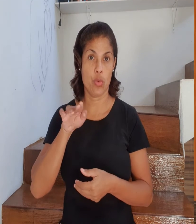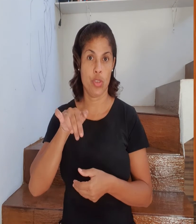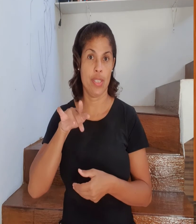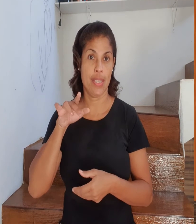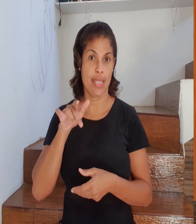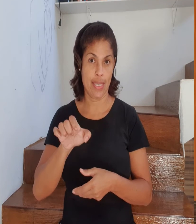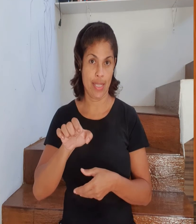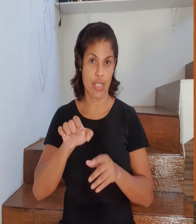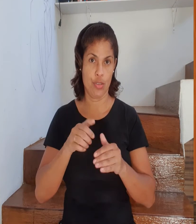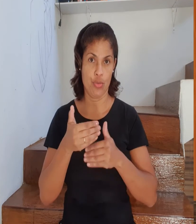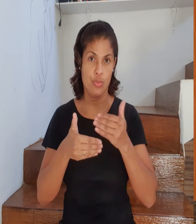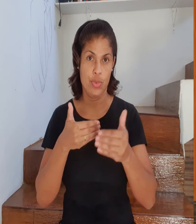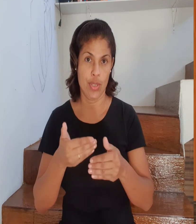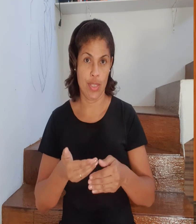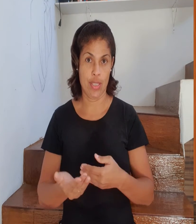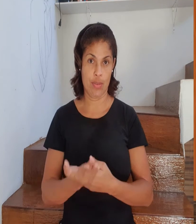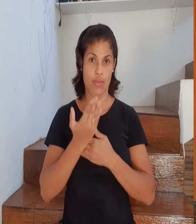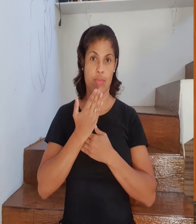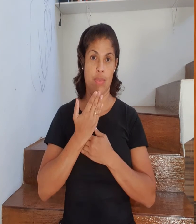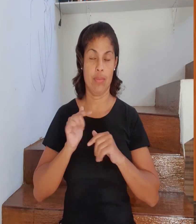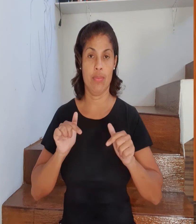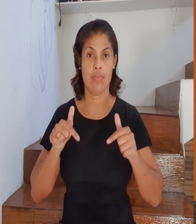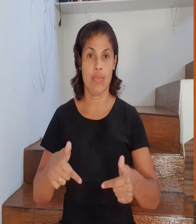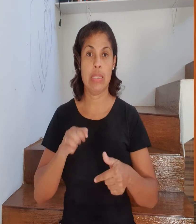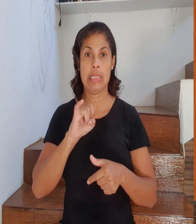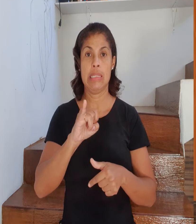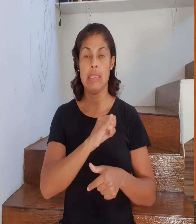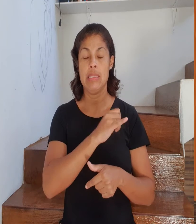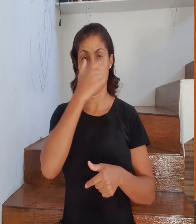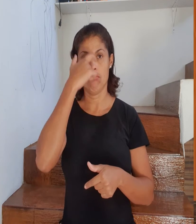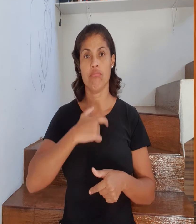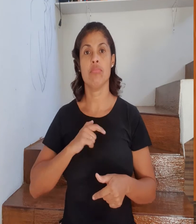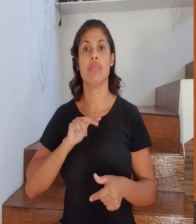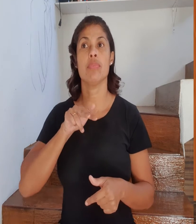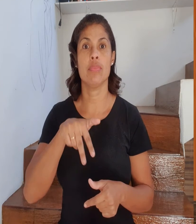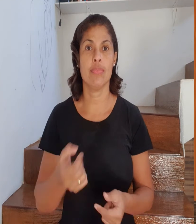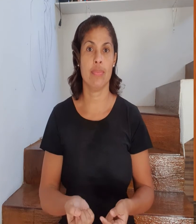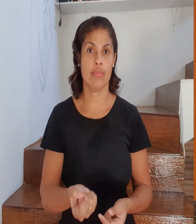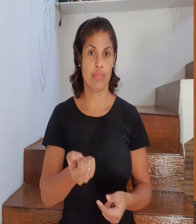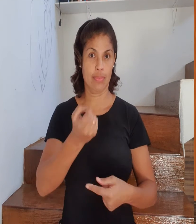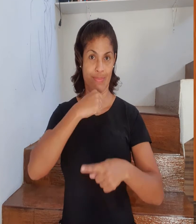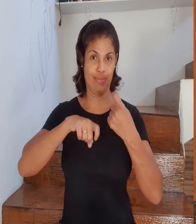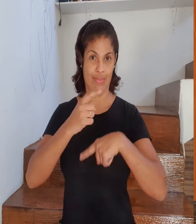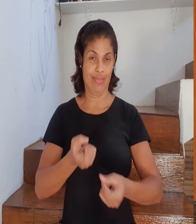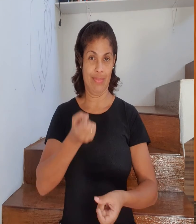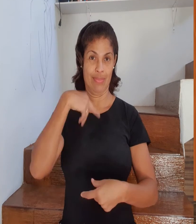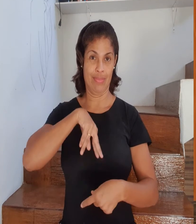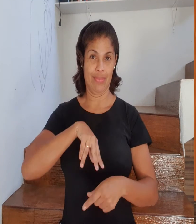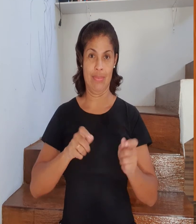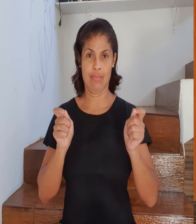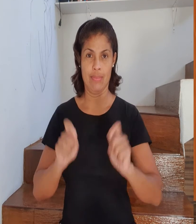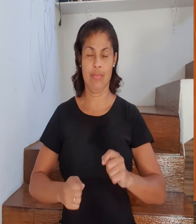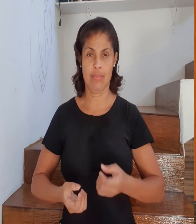A imunidade conferida por esses processos pode ser ativa quando o indivíduo é exposto ao antígeno e